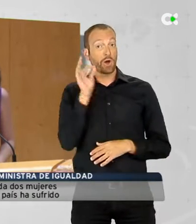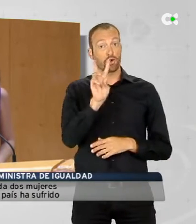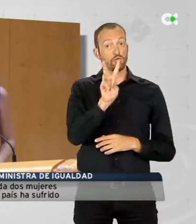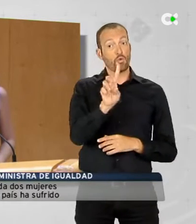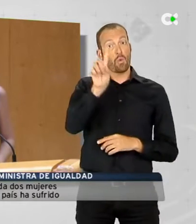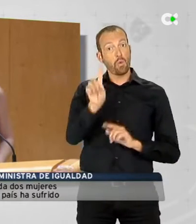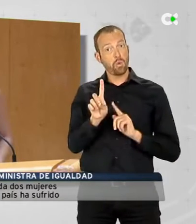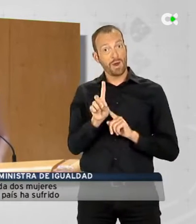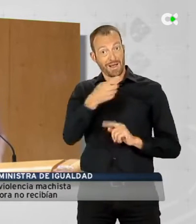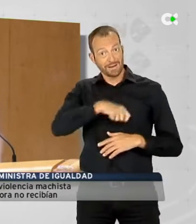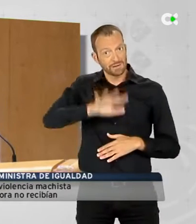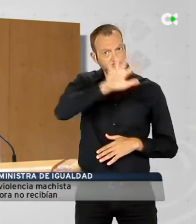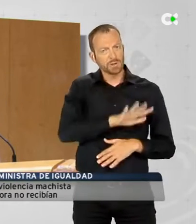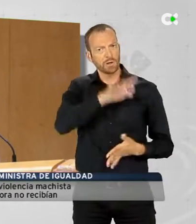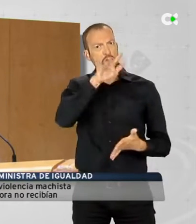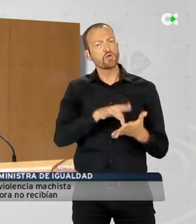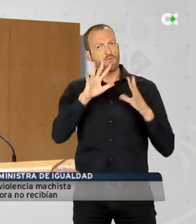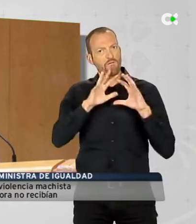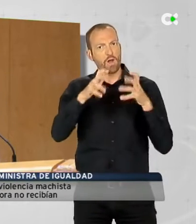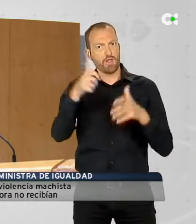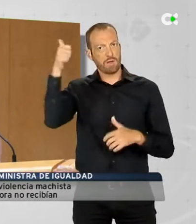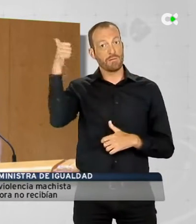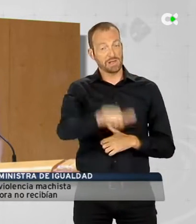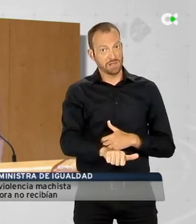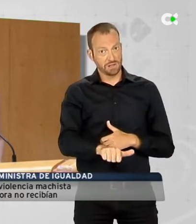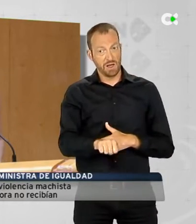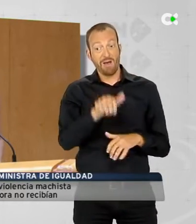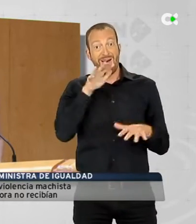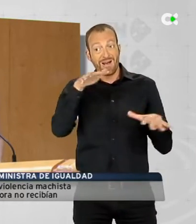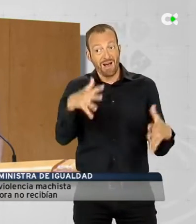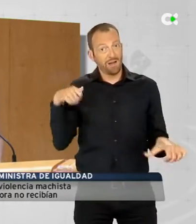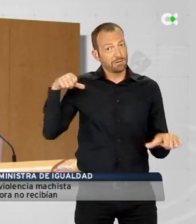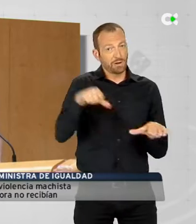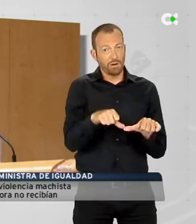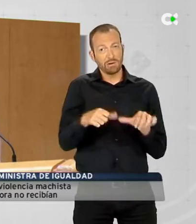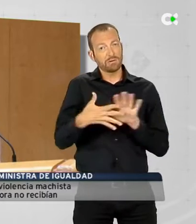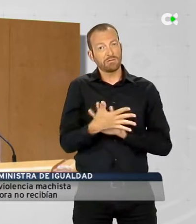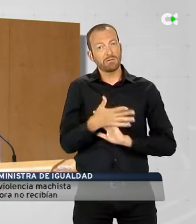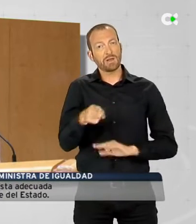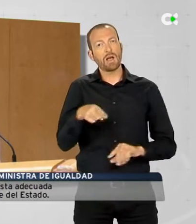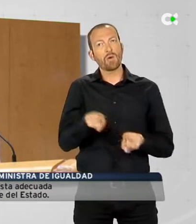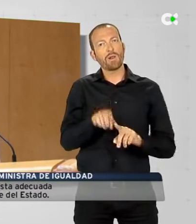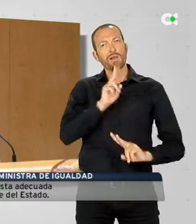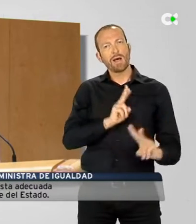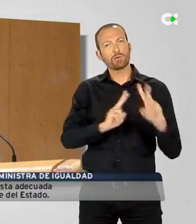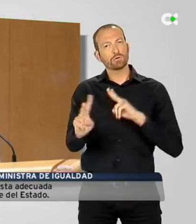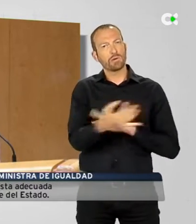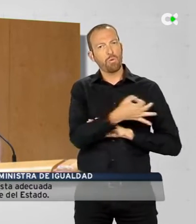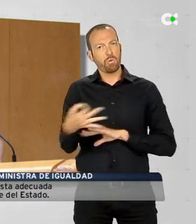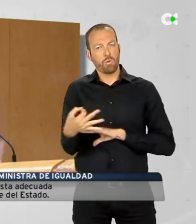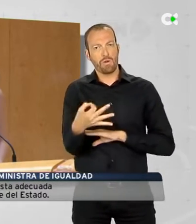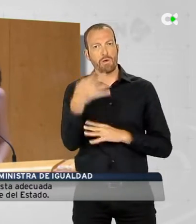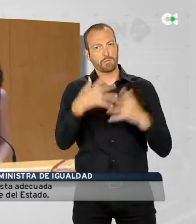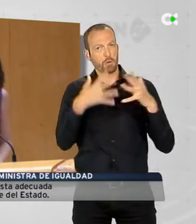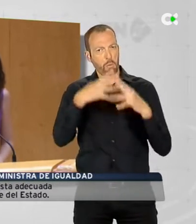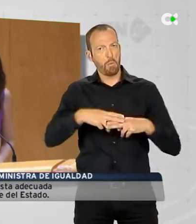país ha sufrido algún tipo de violencia machista y que hasta ahora no recibían la respuesta adecuada por